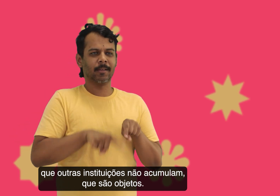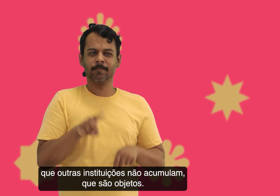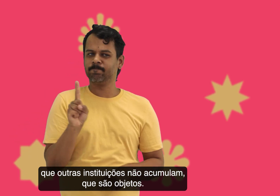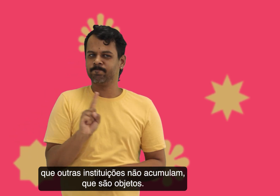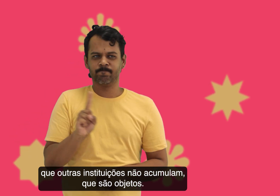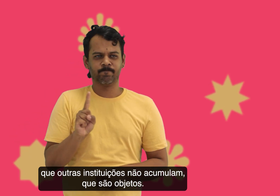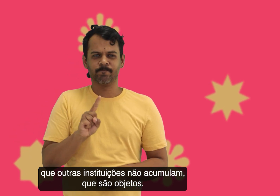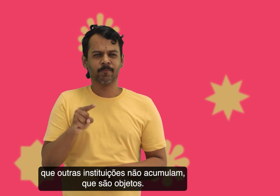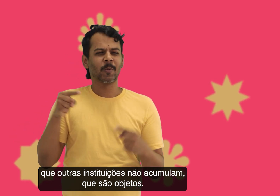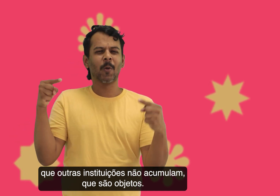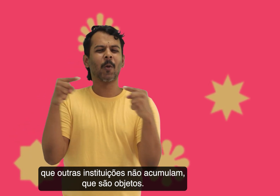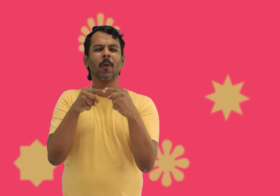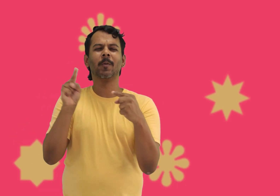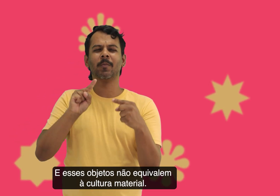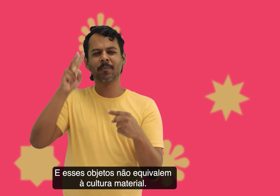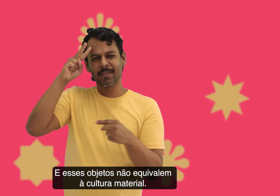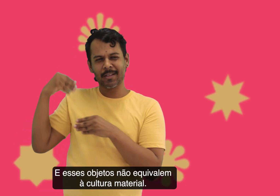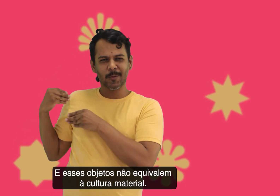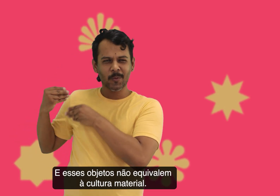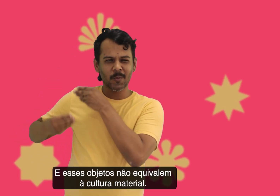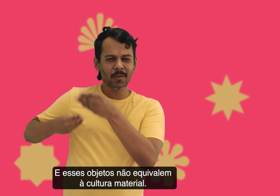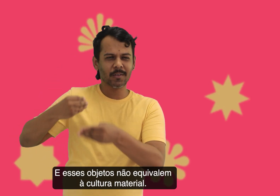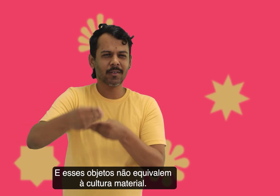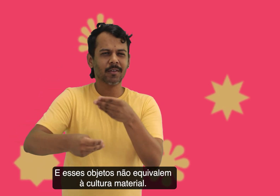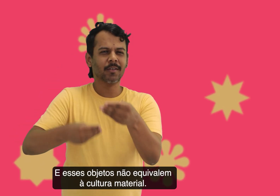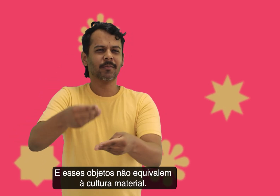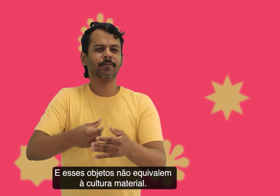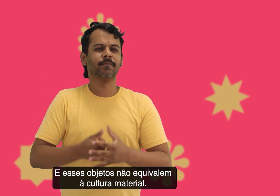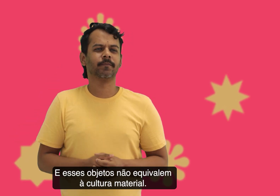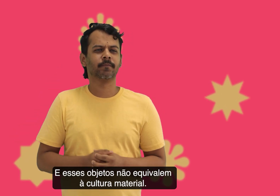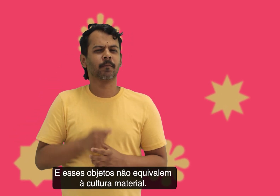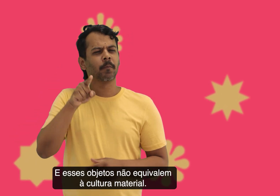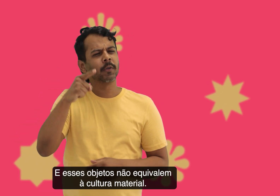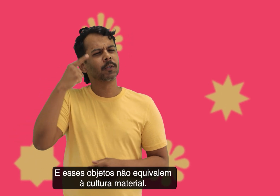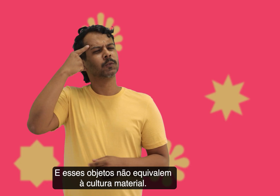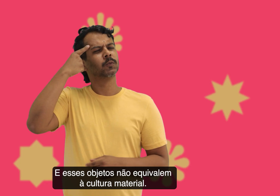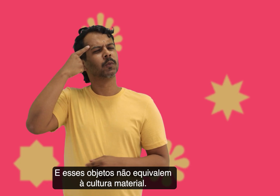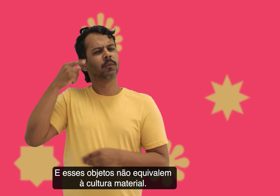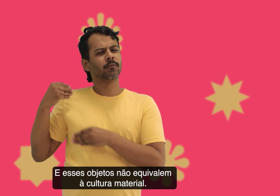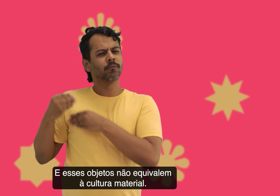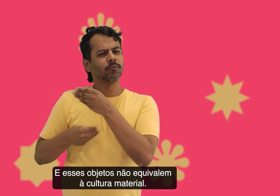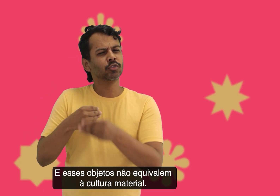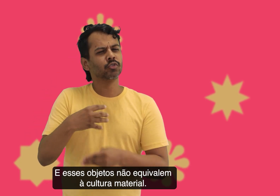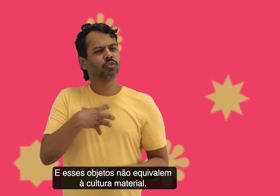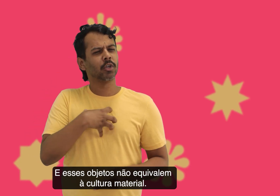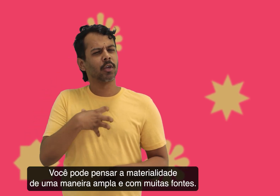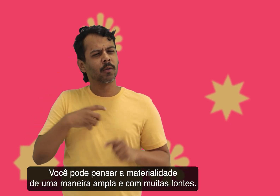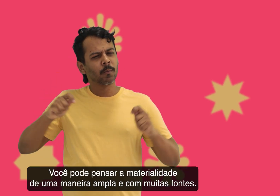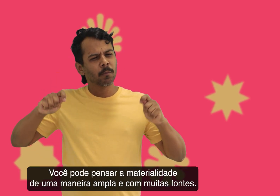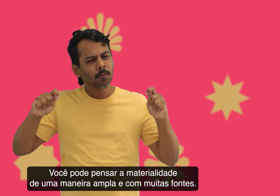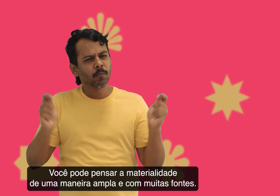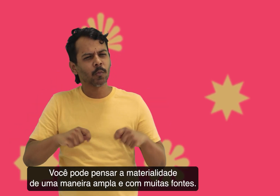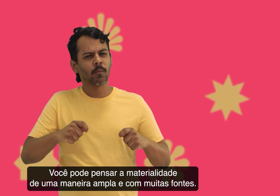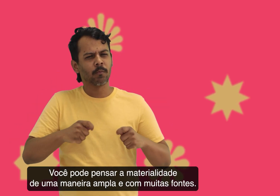não acumulam, que são objetos. E esses objetos não equivalem à cultura material. A cultura material você pode